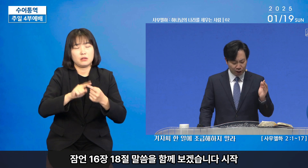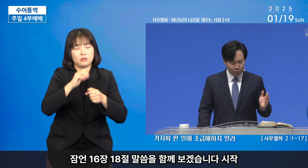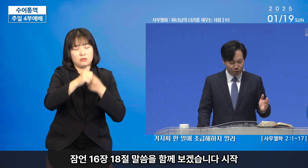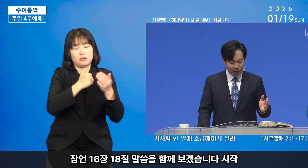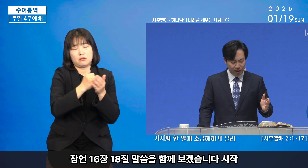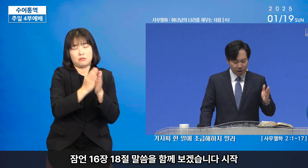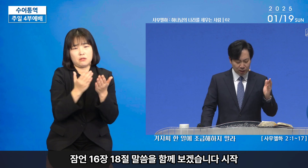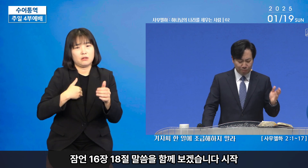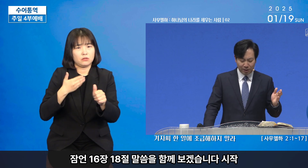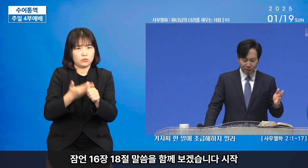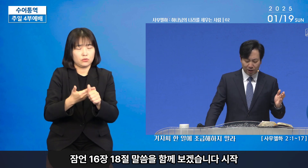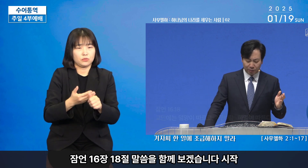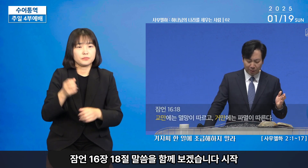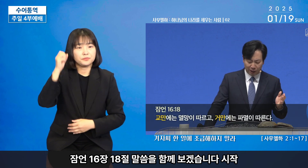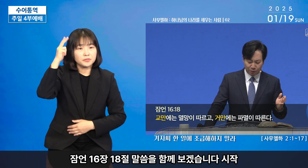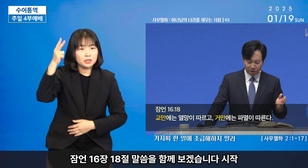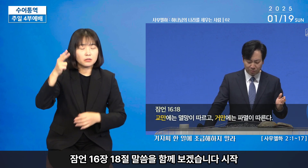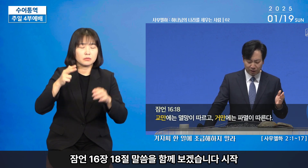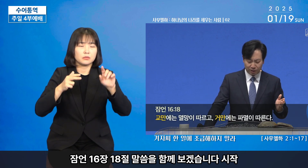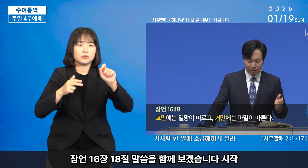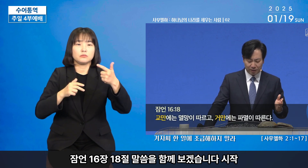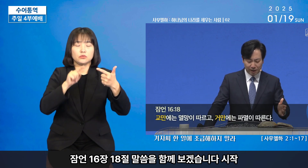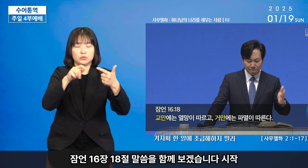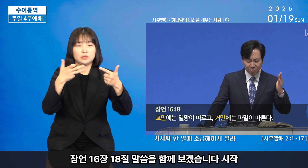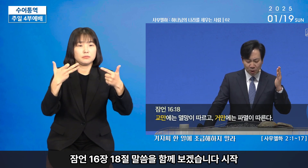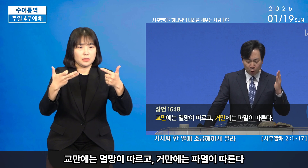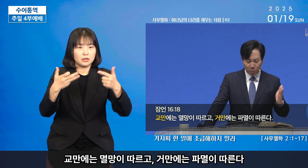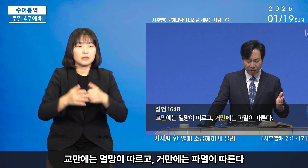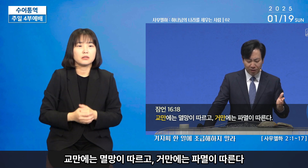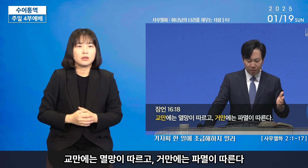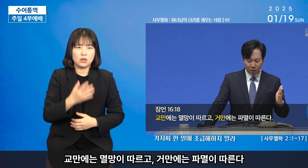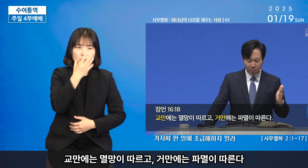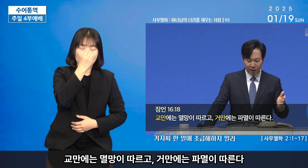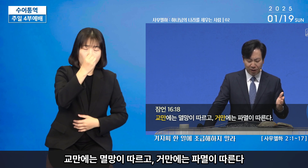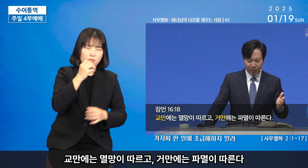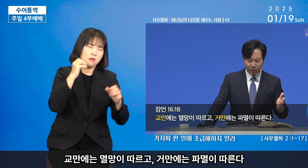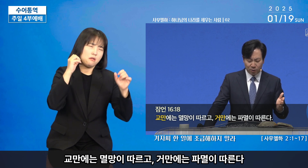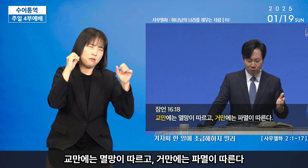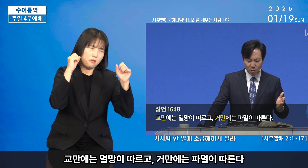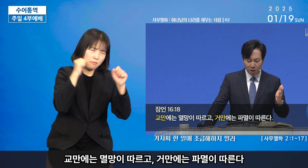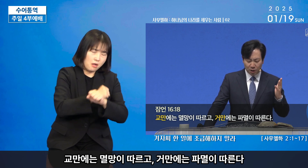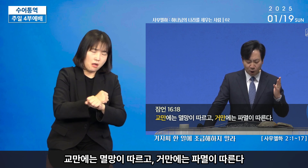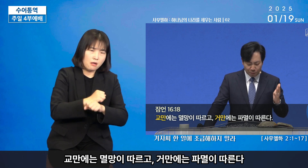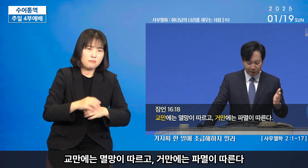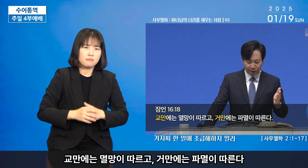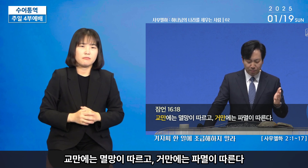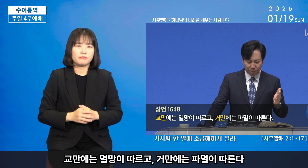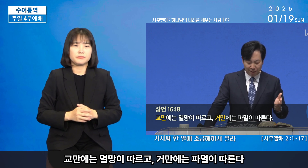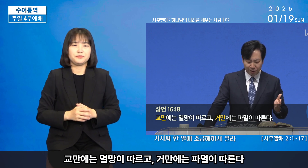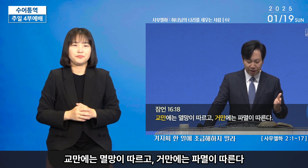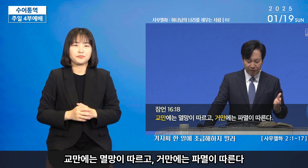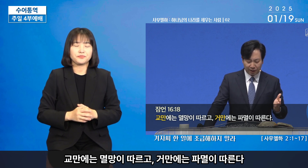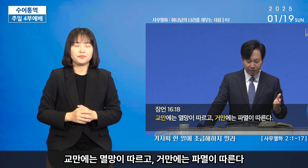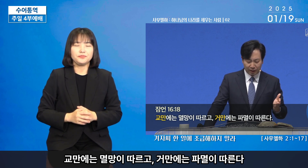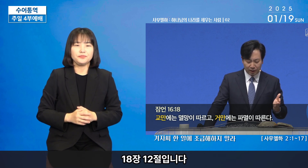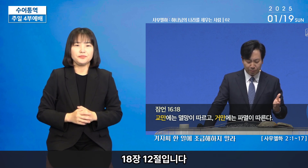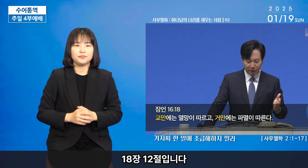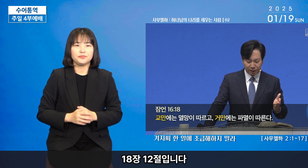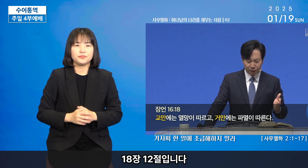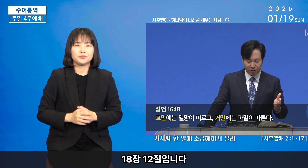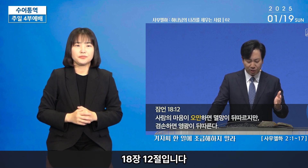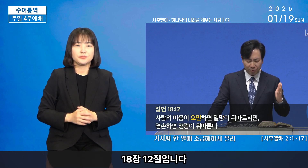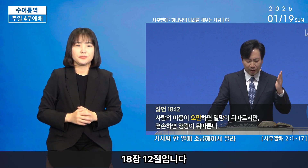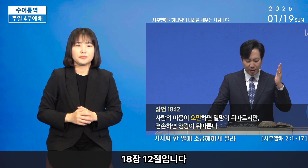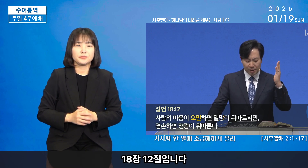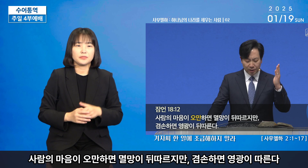잠언 16장 18절 말씀을 함께 보겠습니다. 시작. 교만에는 멸망이 따르고 거만에는 파멸이 따른다.